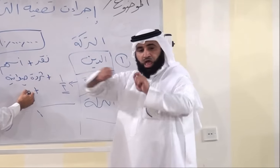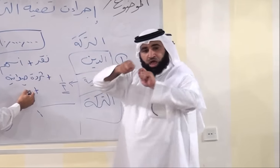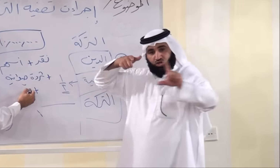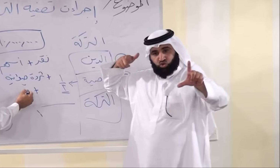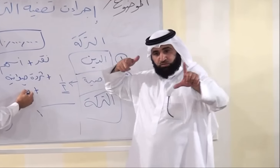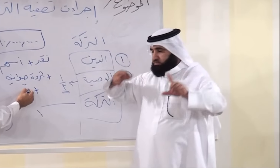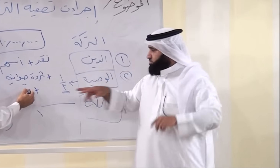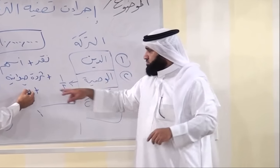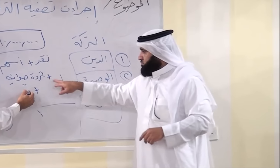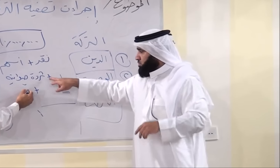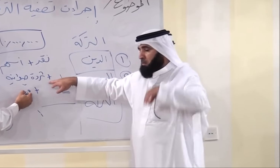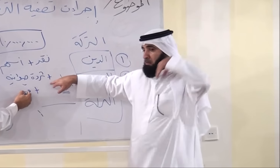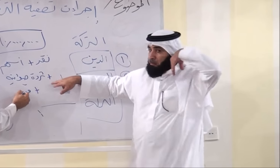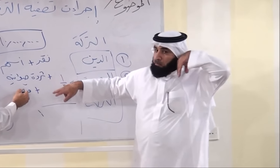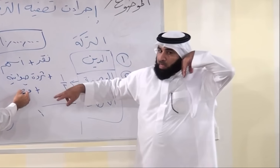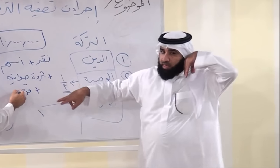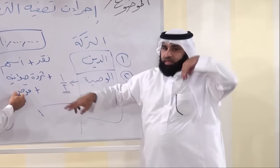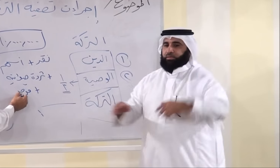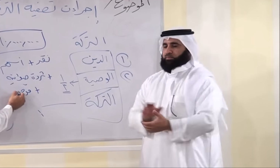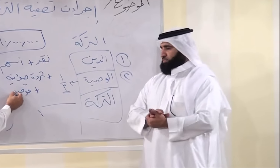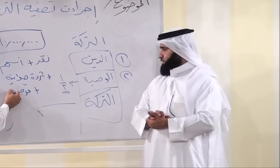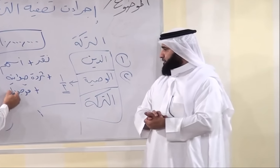زائد موجودات